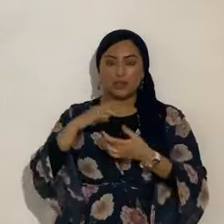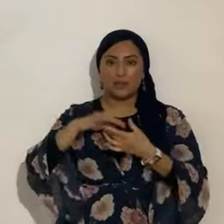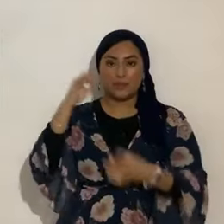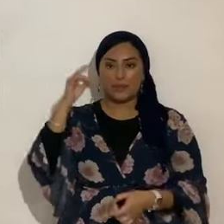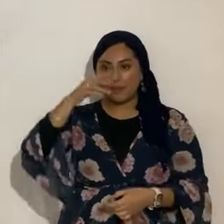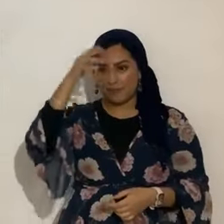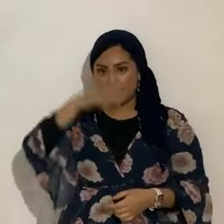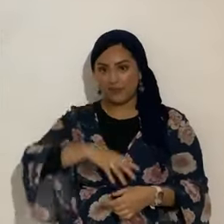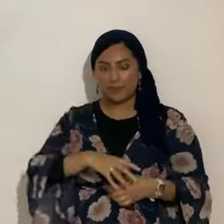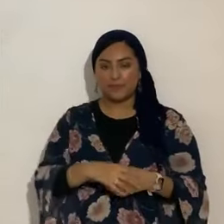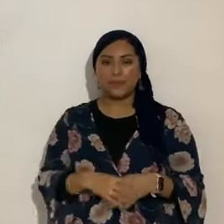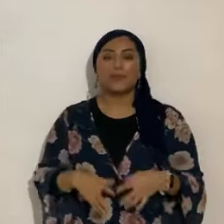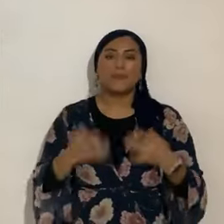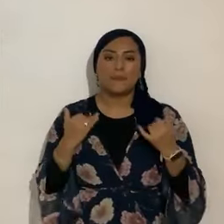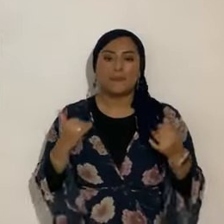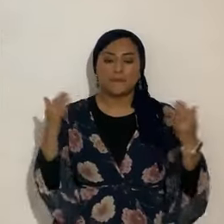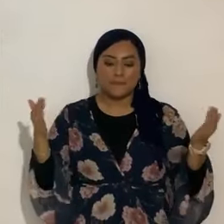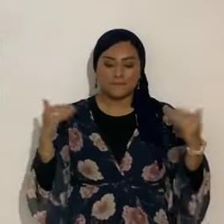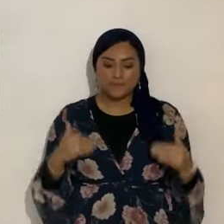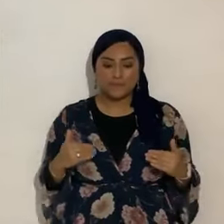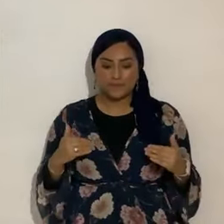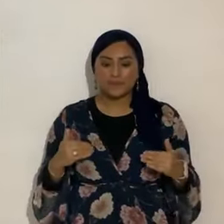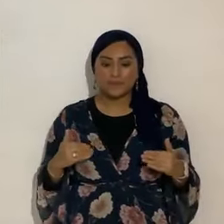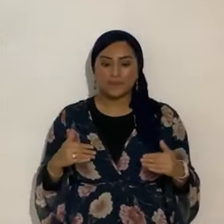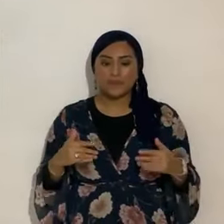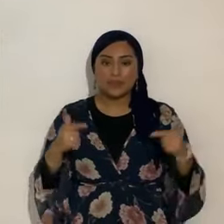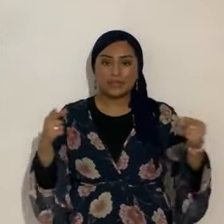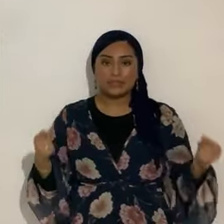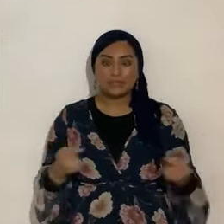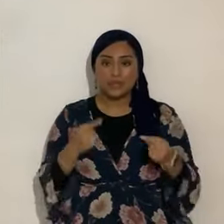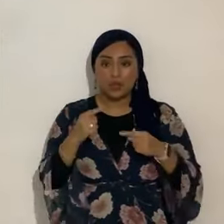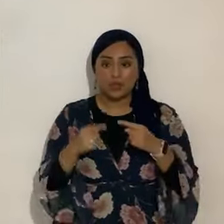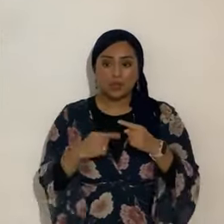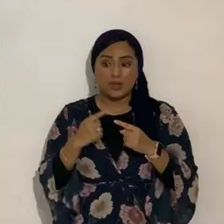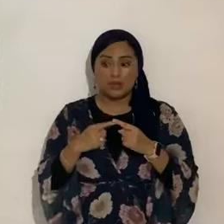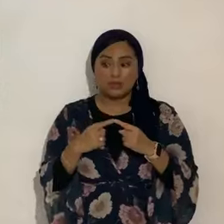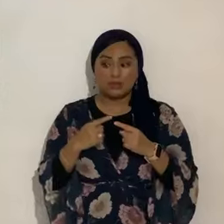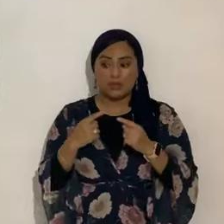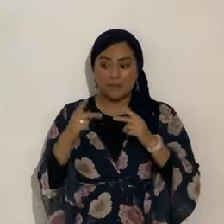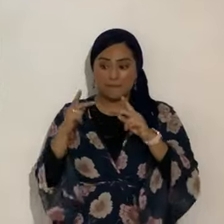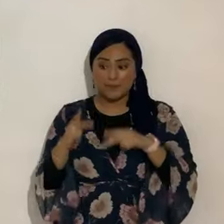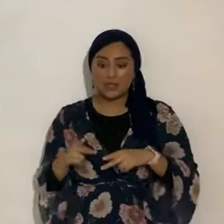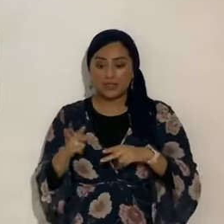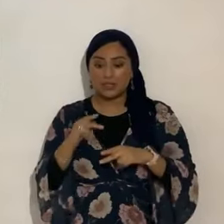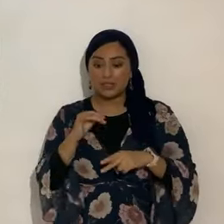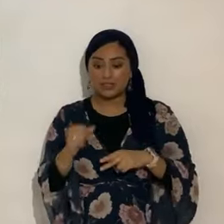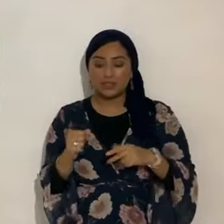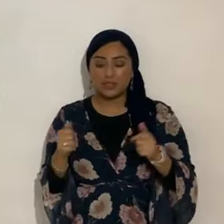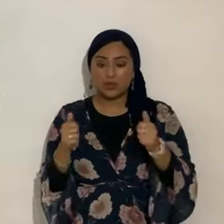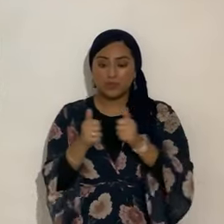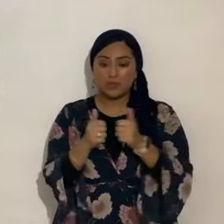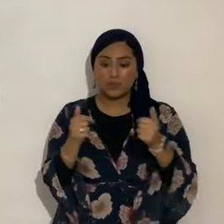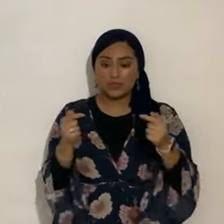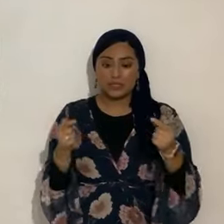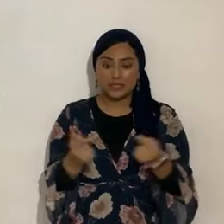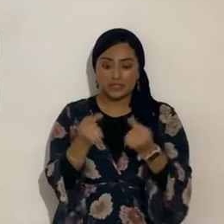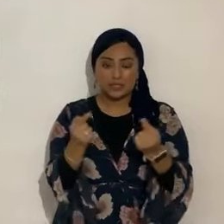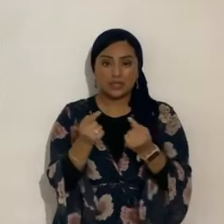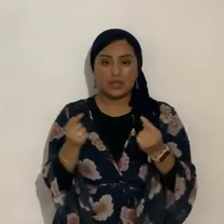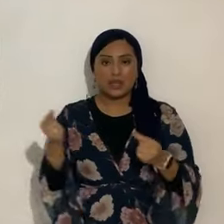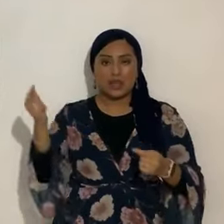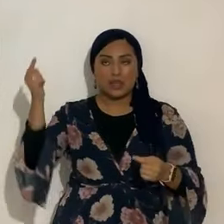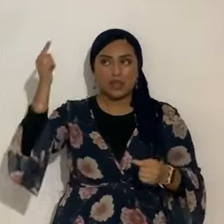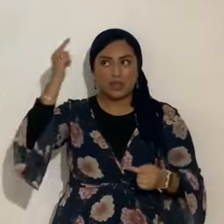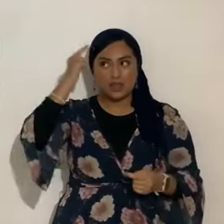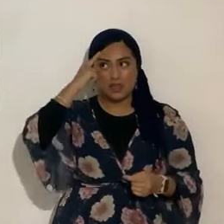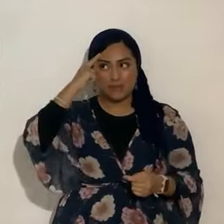humano. Ahora, estando en pecado, cuando una persona está en pecado, la